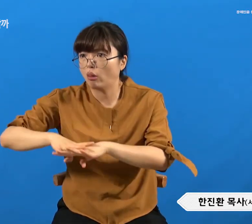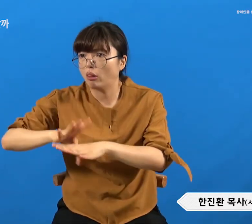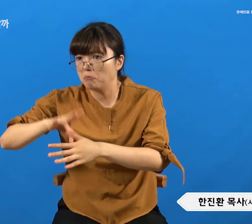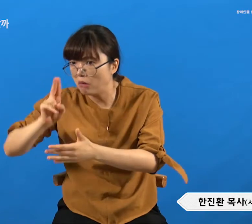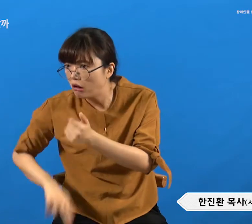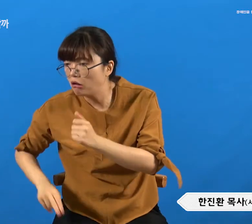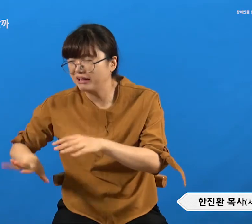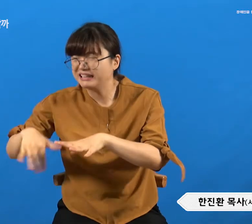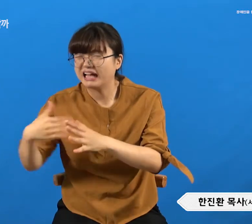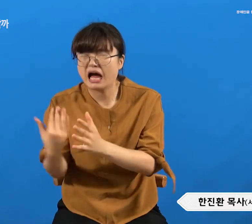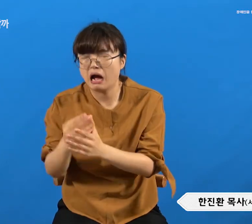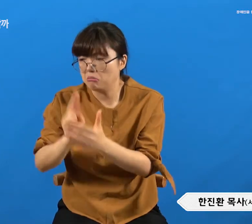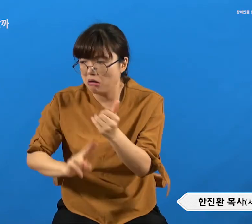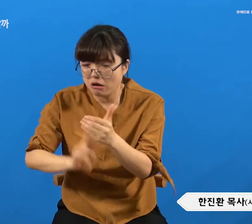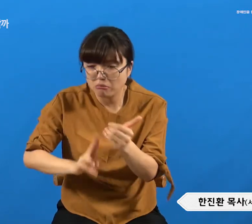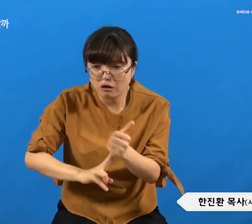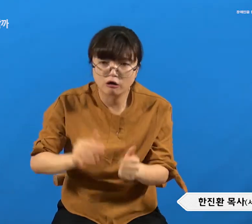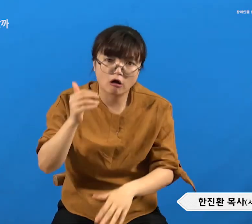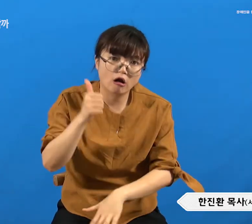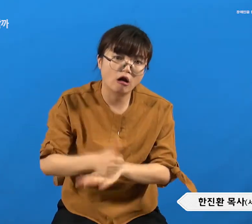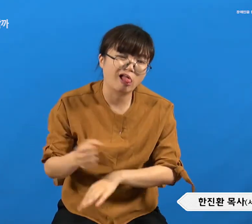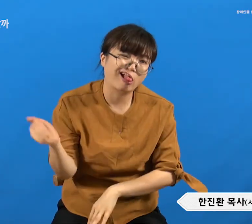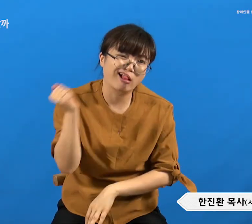하다 결국은 파산했다.